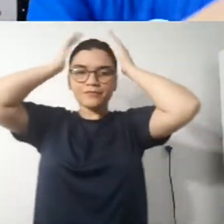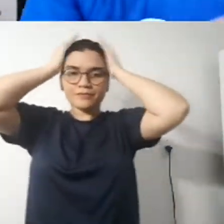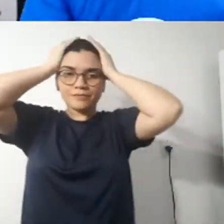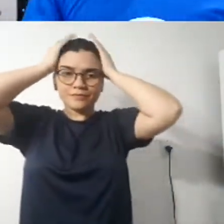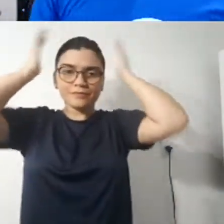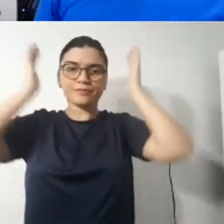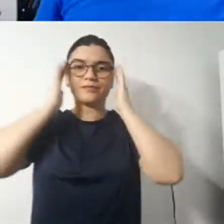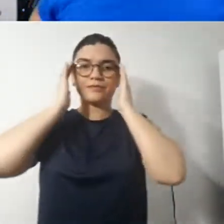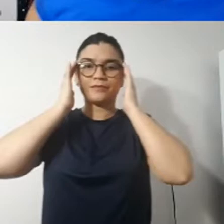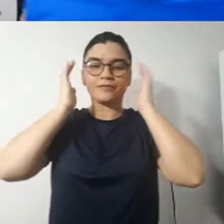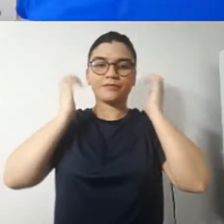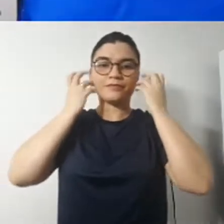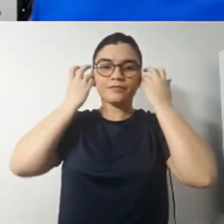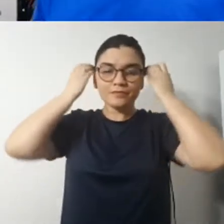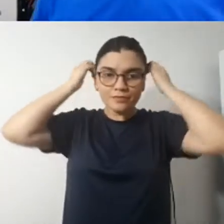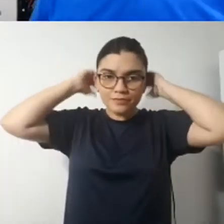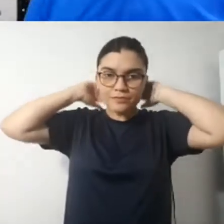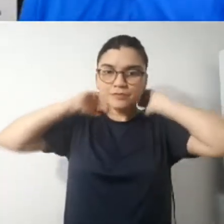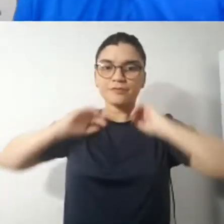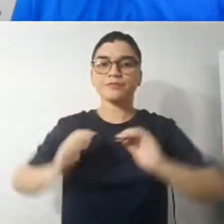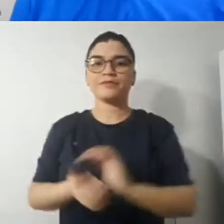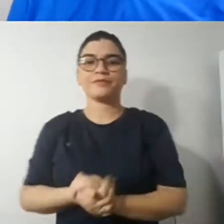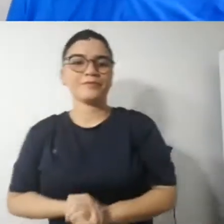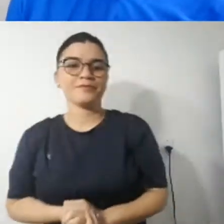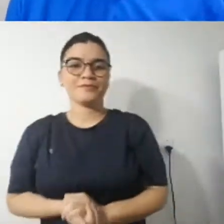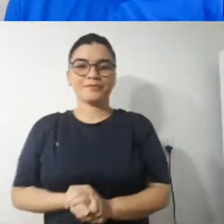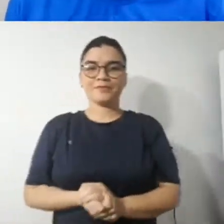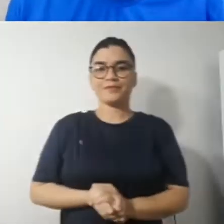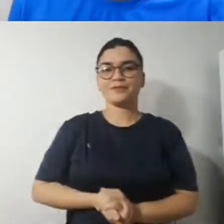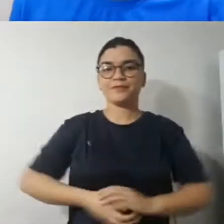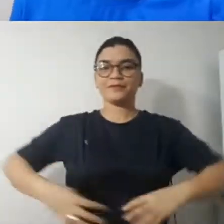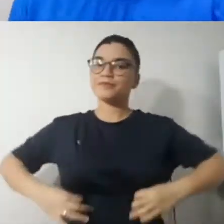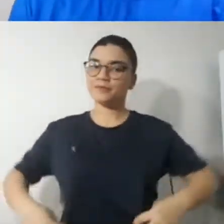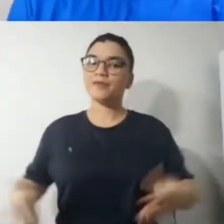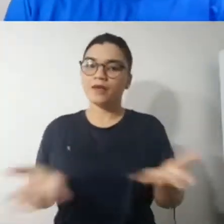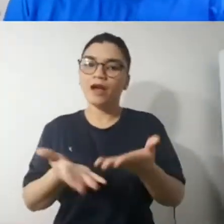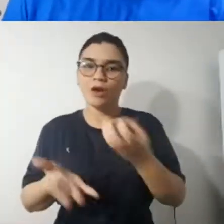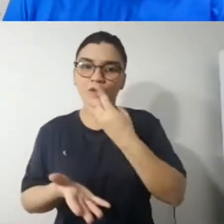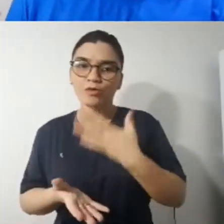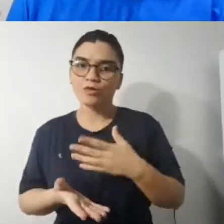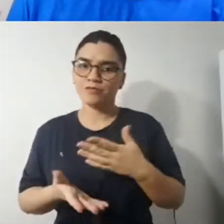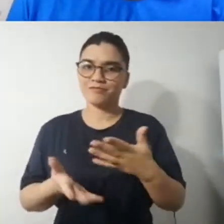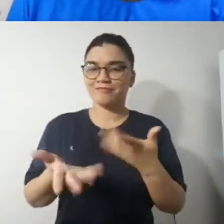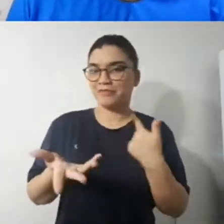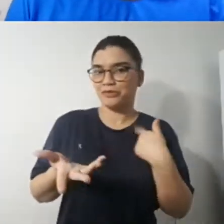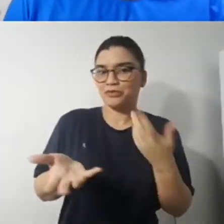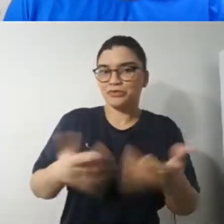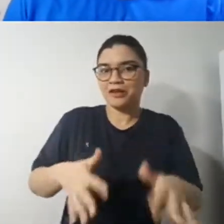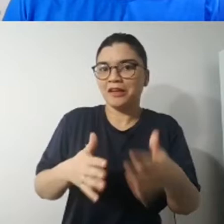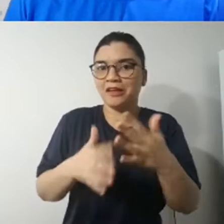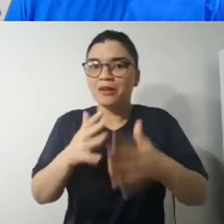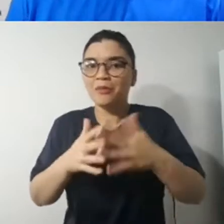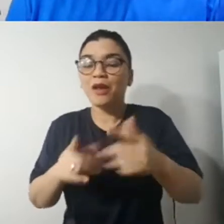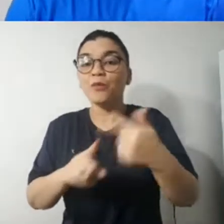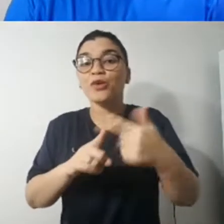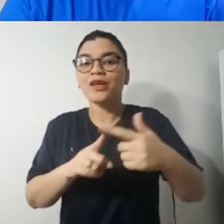Vamos lá, vamos ver. Se Deus quiser, vai dar certo. Então, vamos lá.